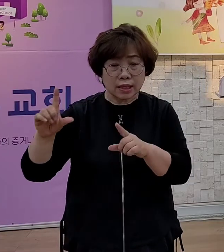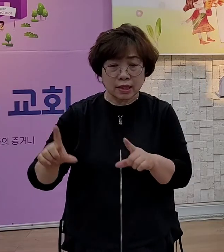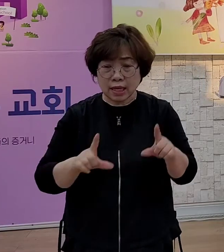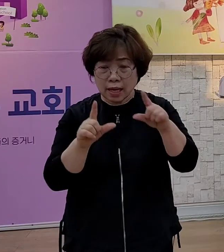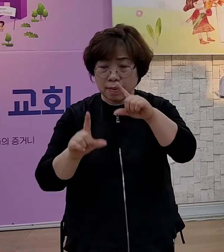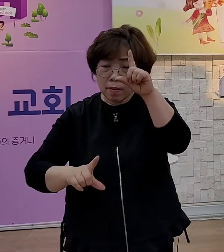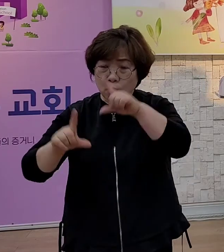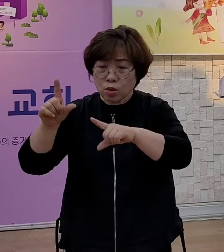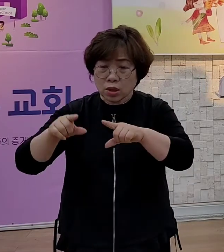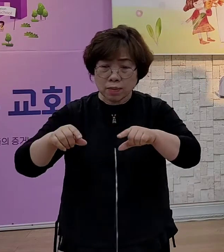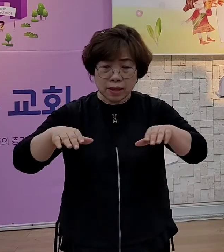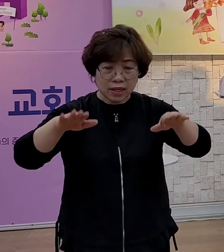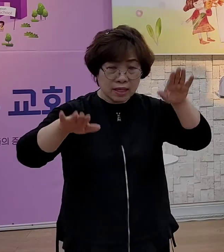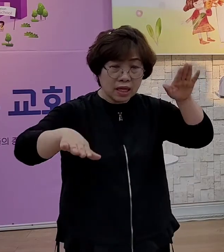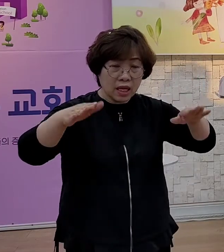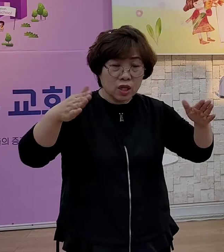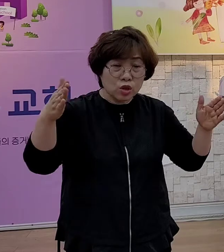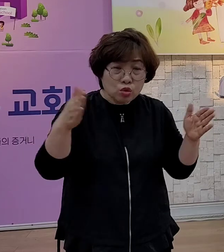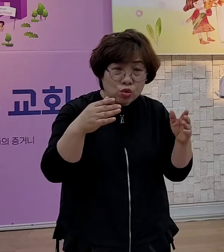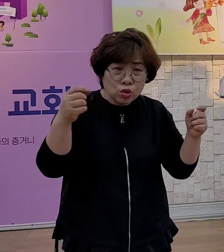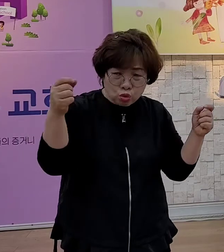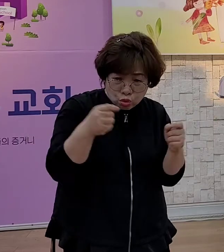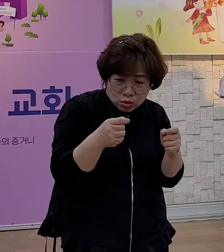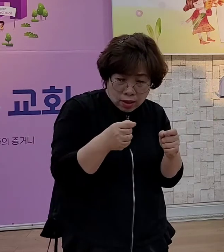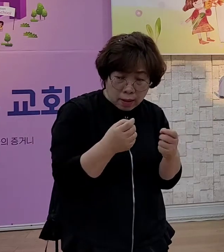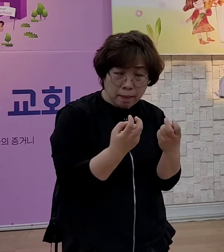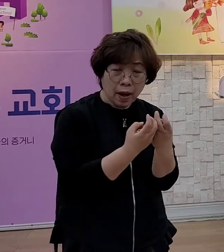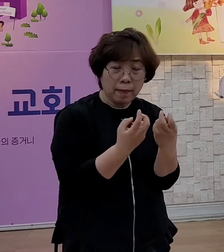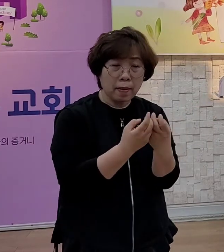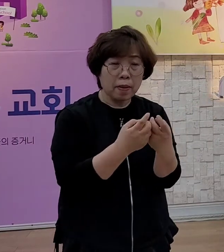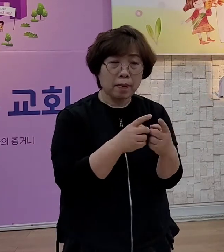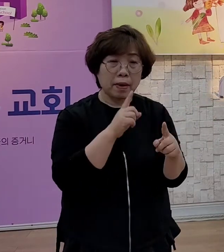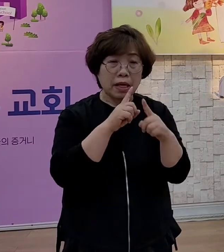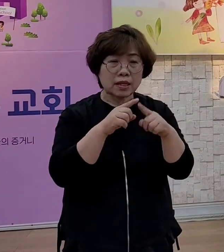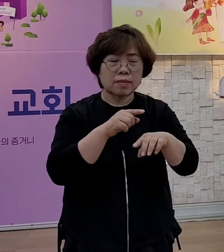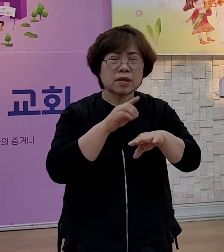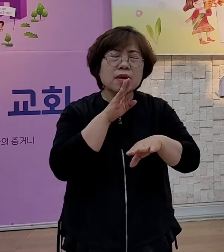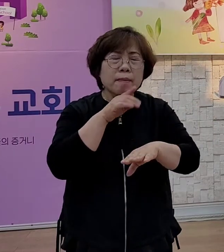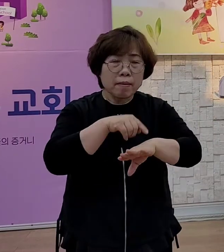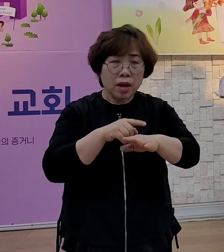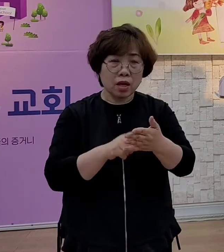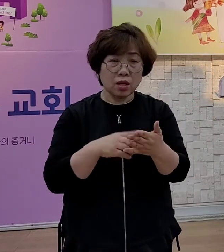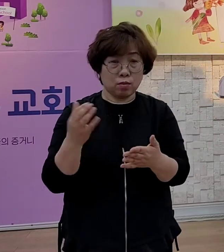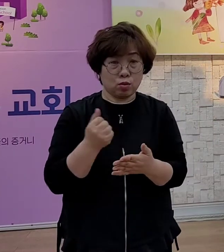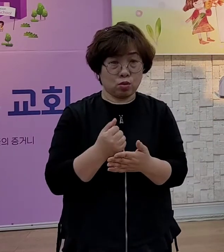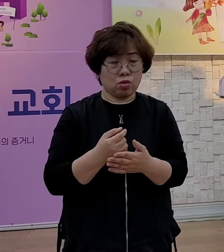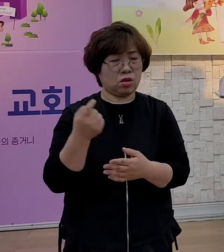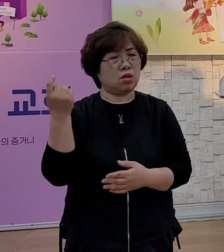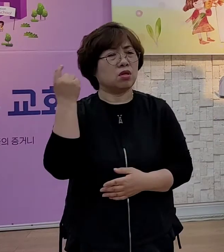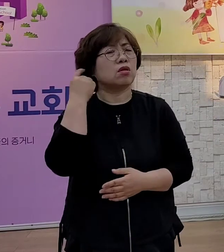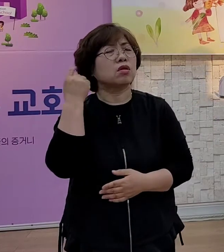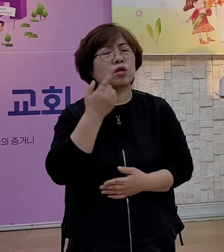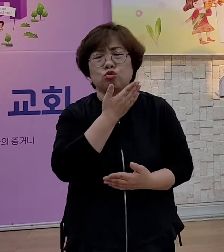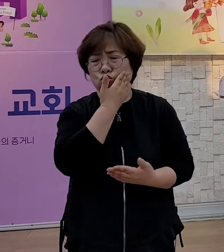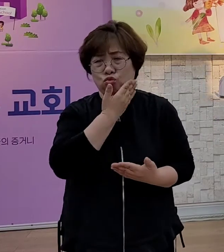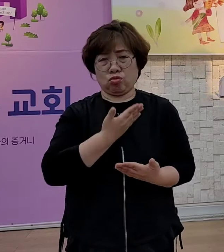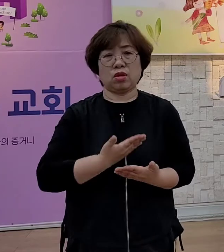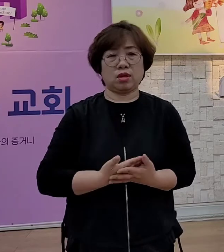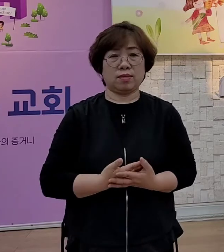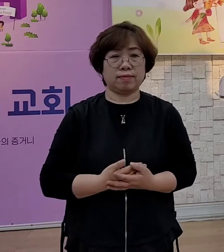말씀을 진심으로 받는다 또는 말씀을 진심으로 듣는다, 이게 첫 번째 원리라 그랬는데 어떻게 하면